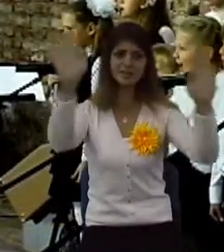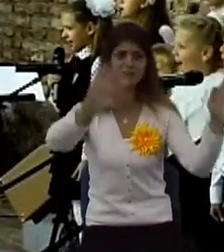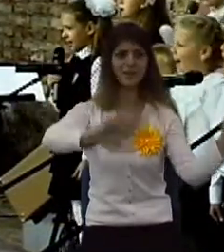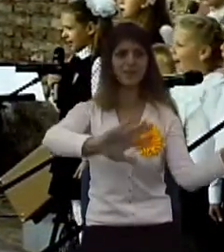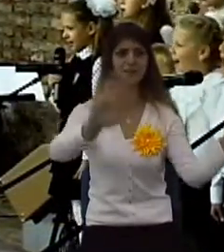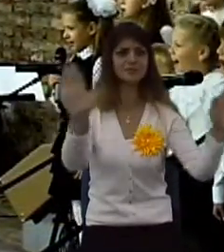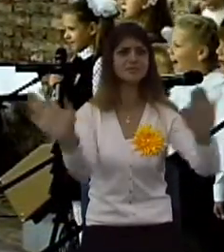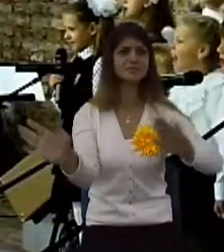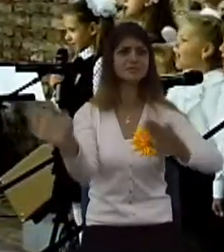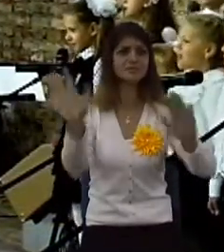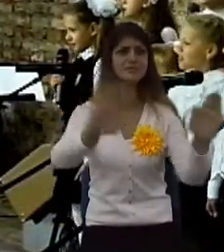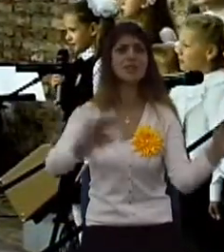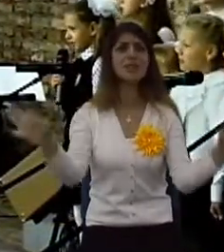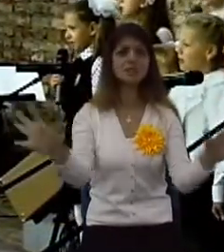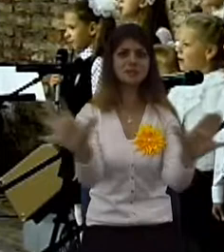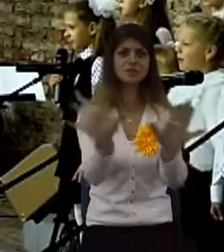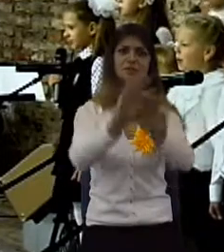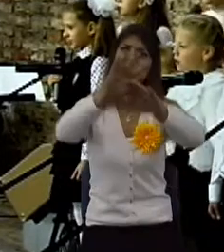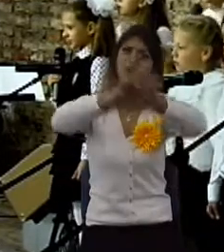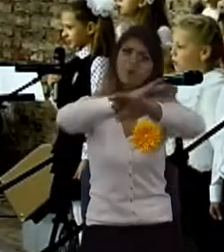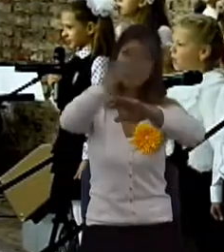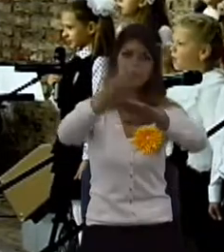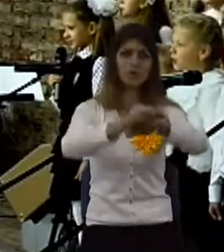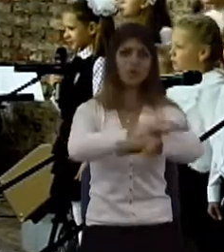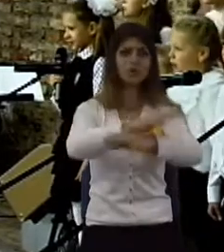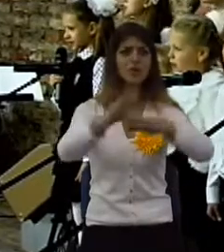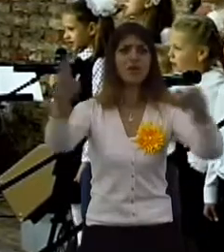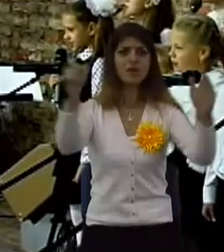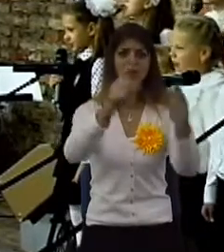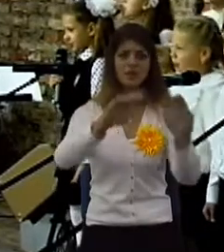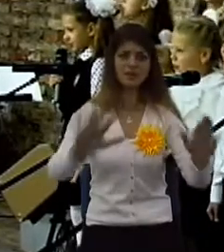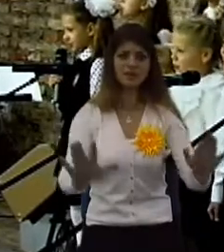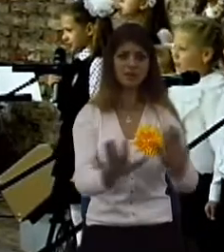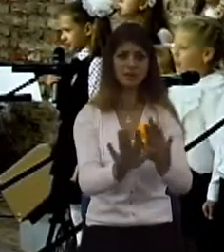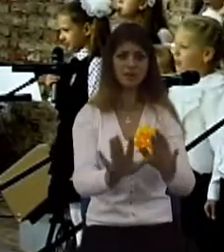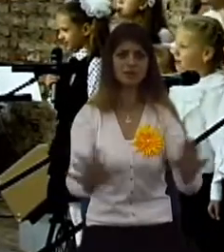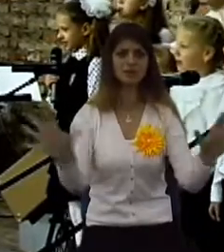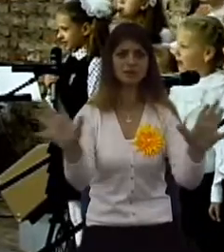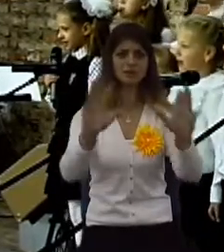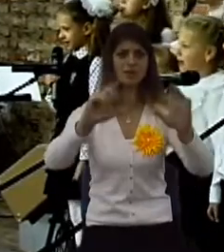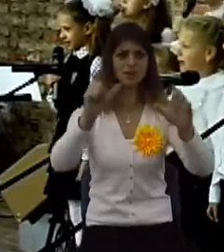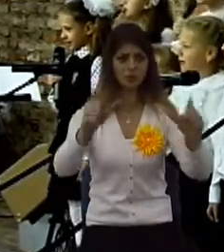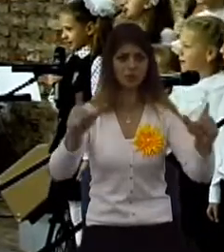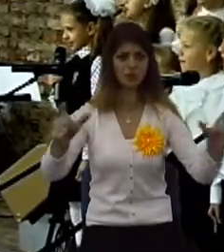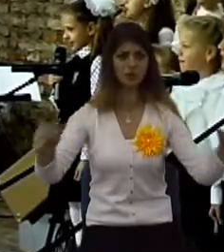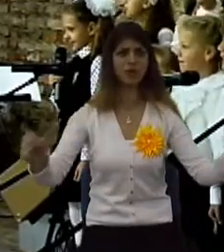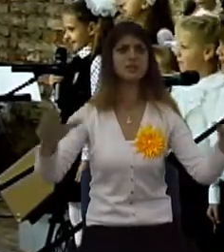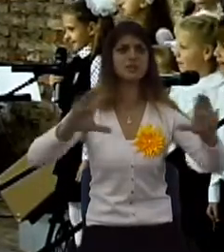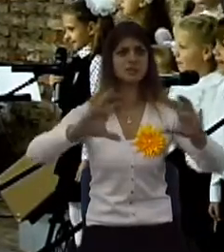Осанна. За всю доброту воспойте все люди земли.